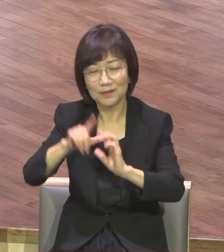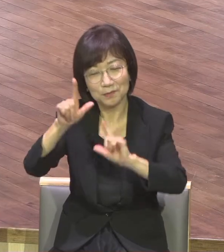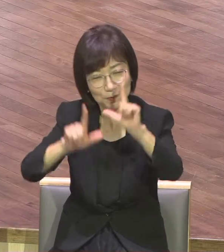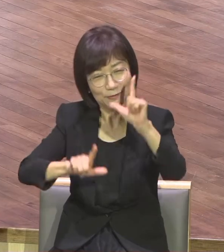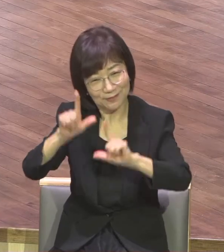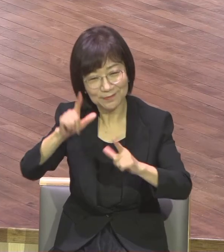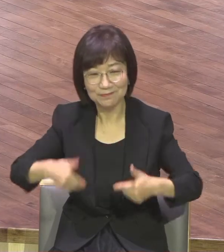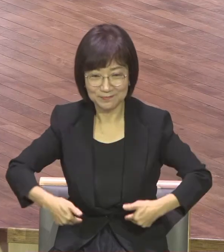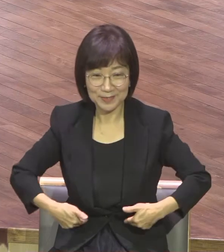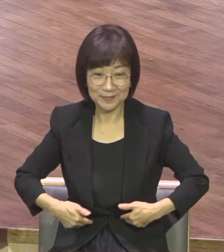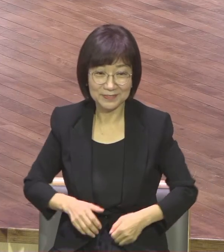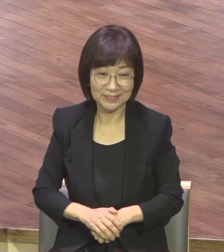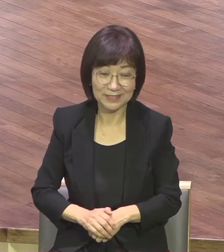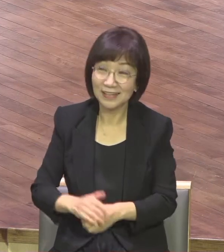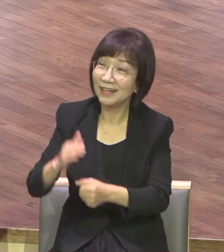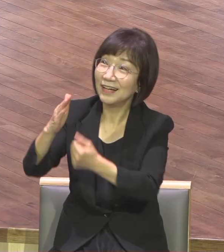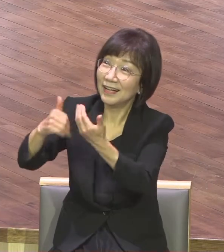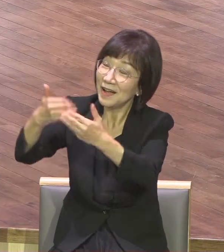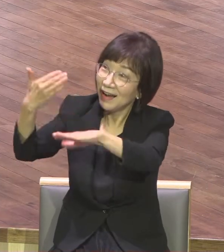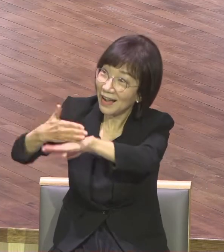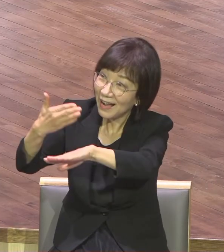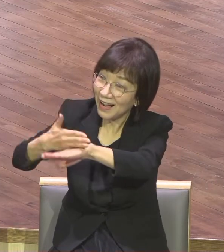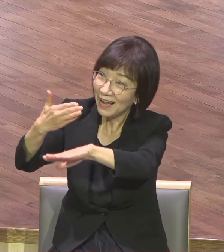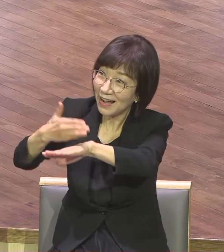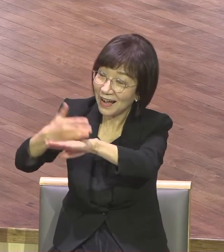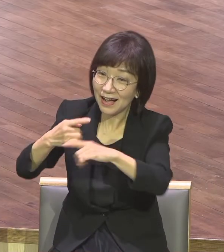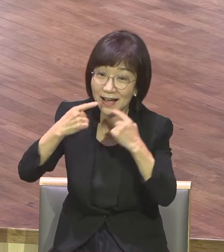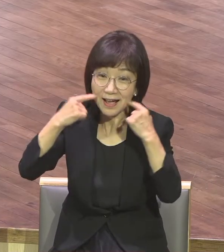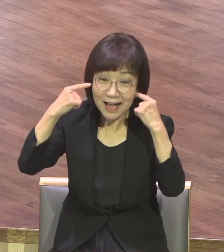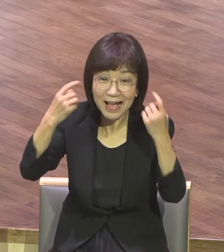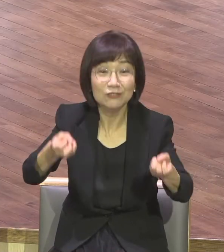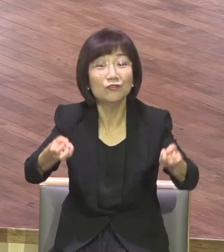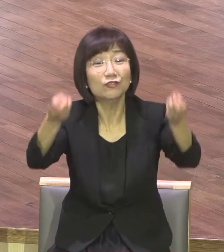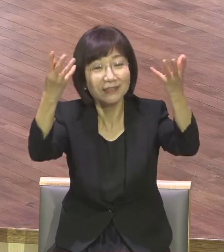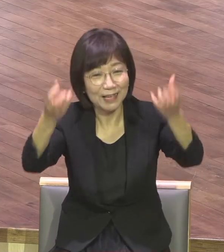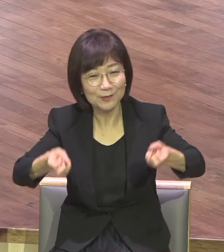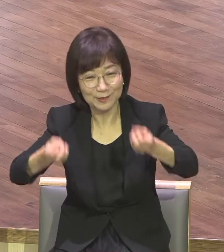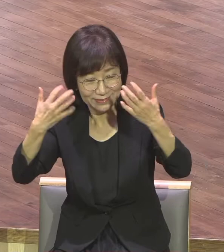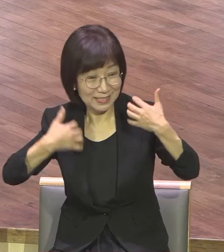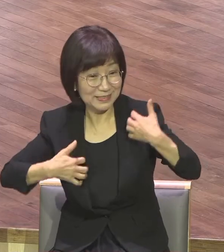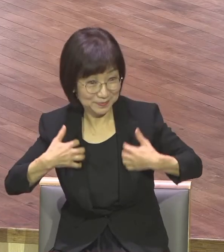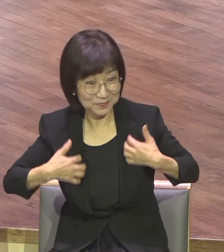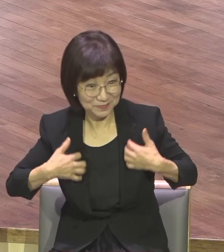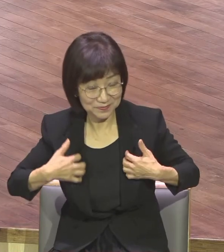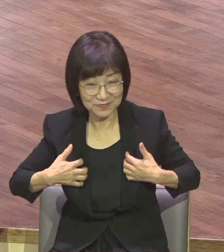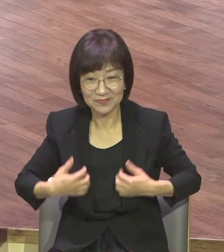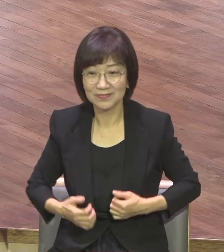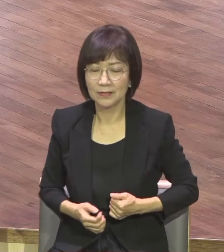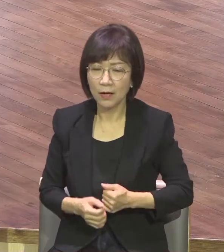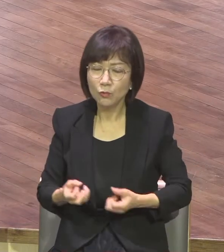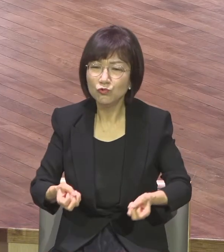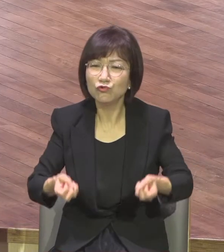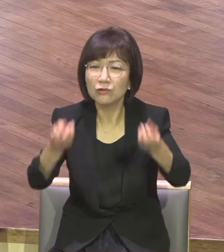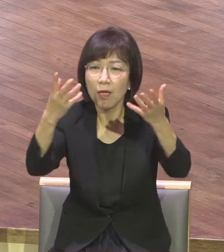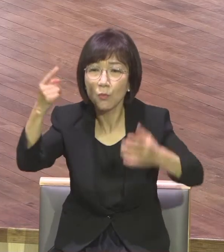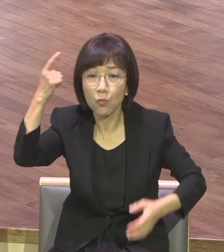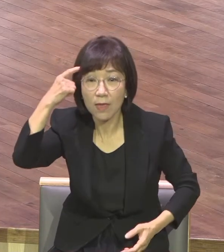이게 하나님께 감사를 드리는 축제 성격이란 말이에요. 이렇게 절기를 지켜라 하신 말씀 근본 이유가 뭐냐.